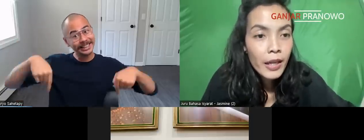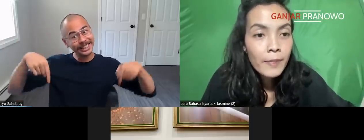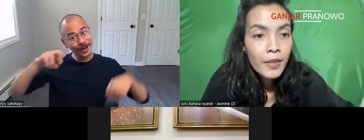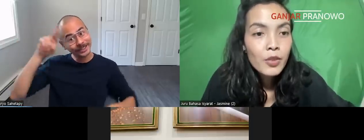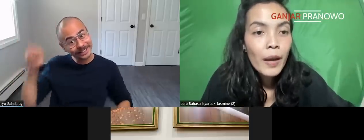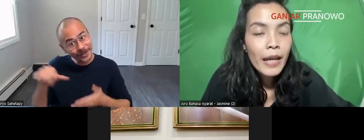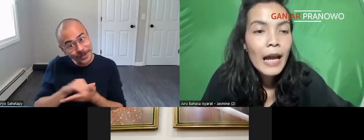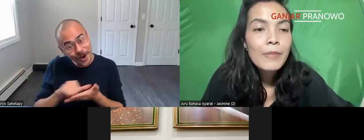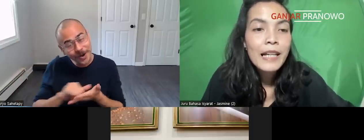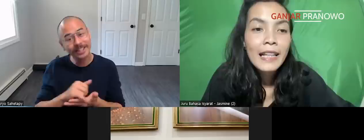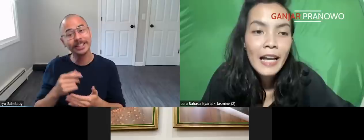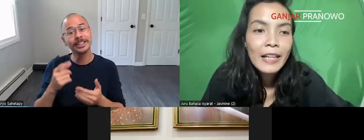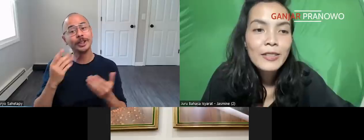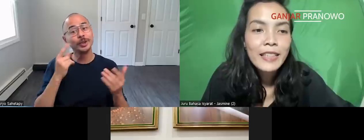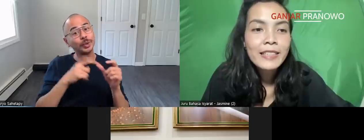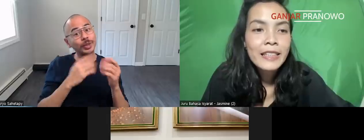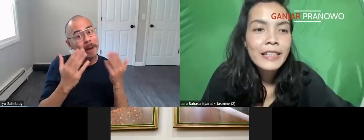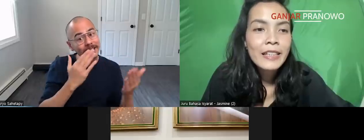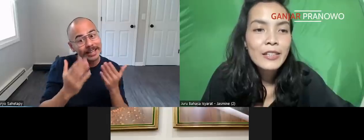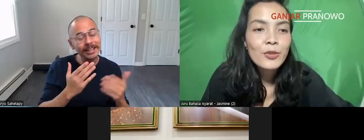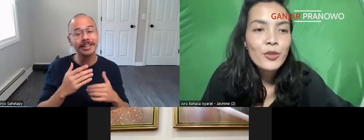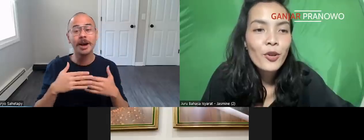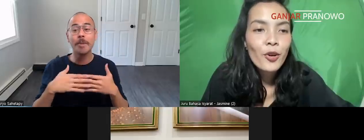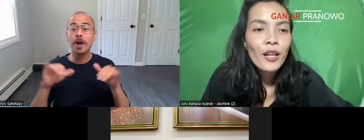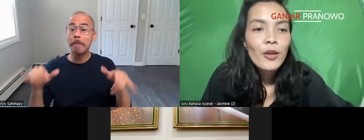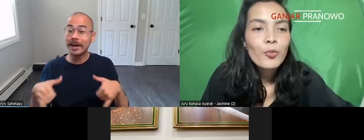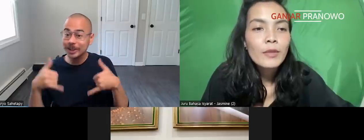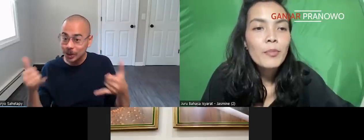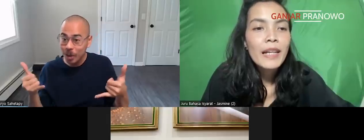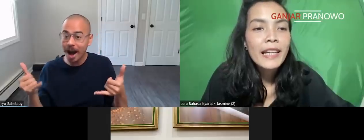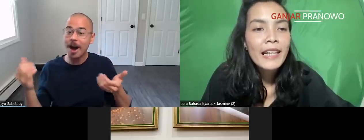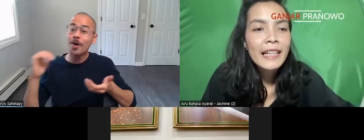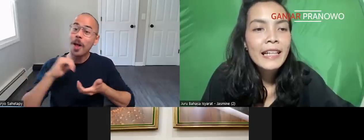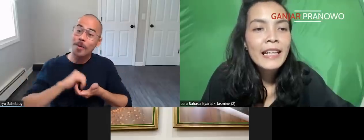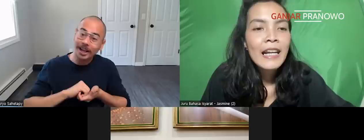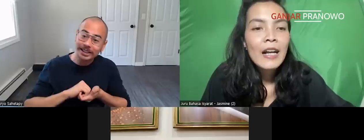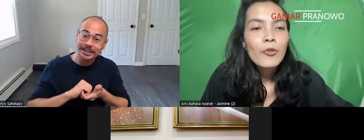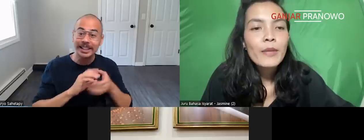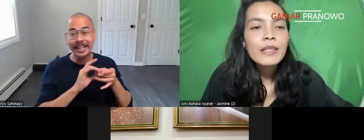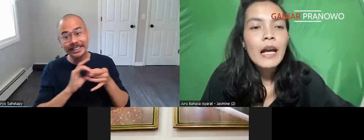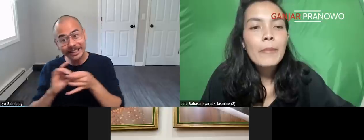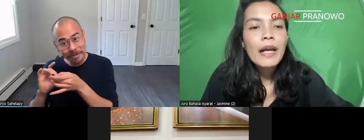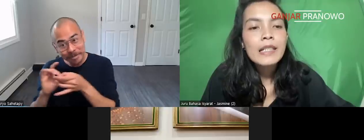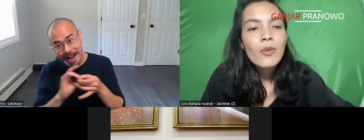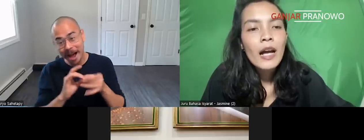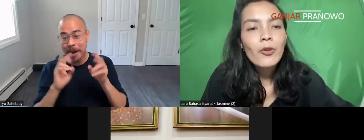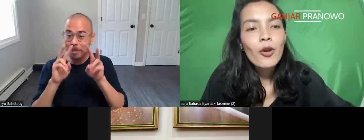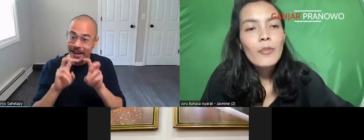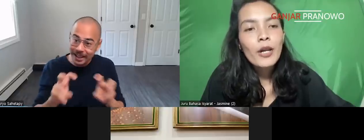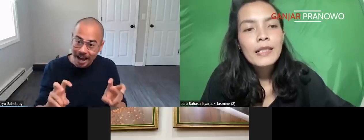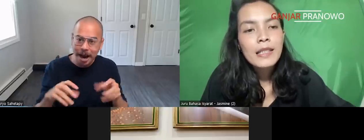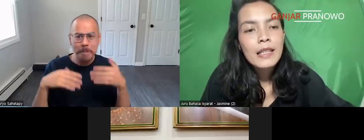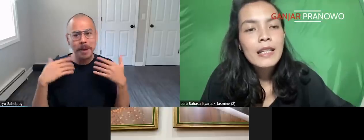Indonesia supaya bisa datang ke ke New York buat membandingkan nih mungkin bisa beasiswa